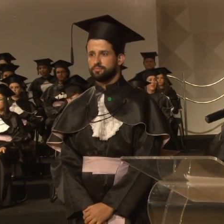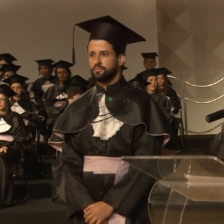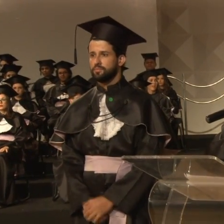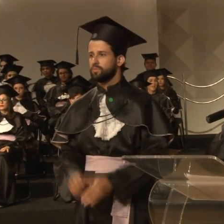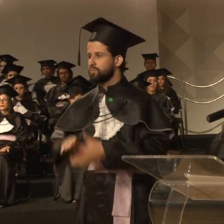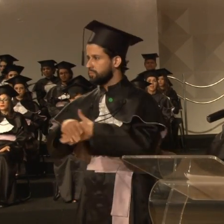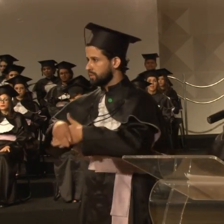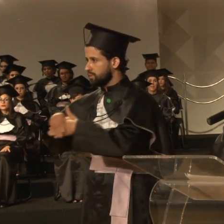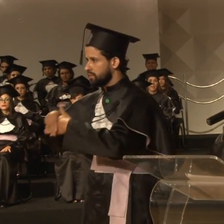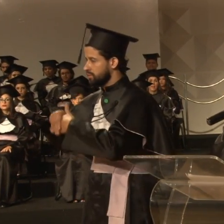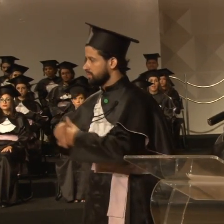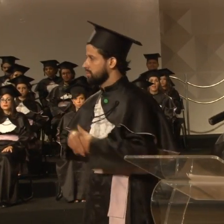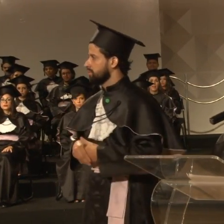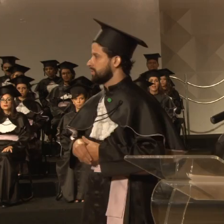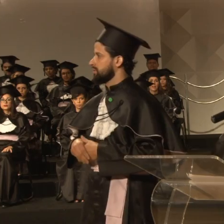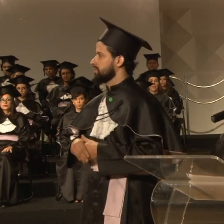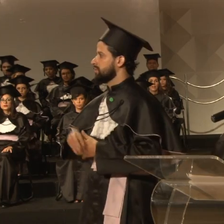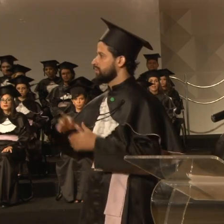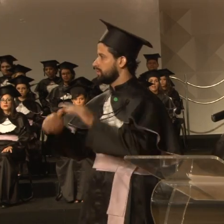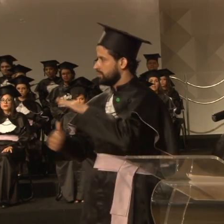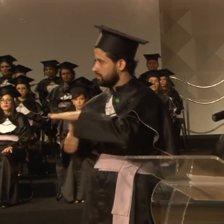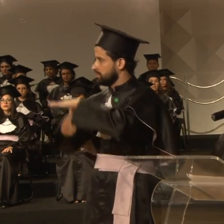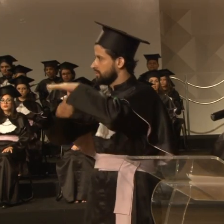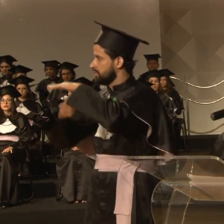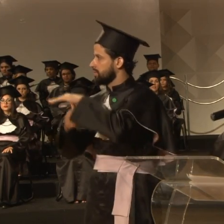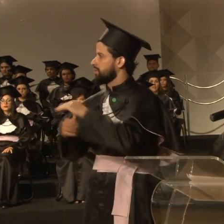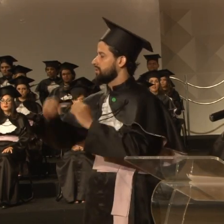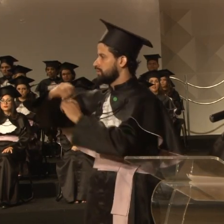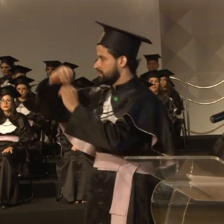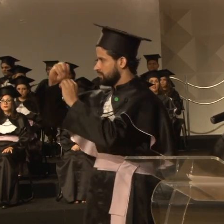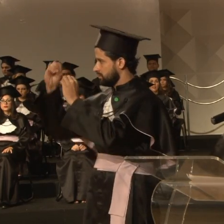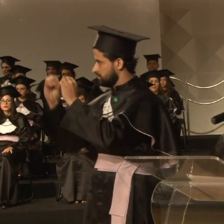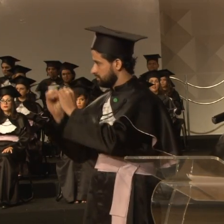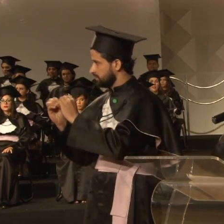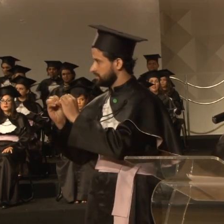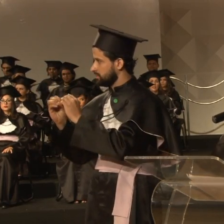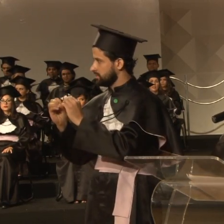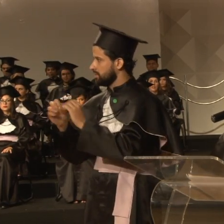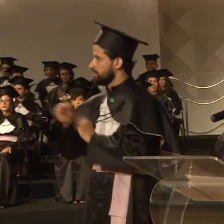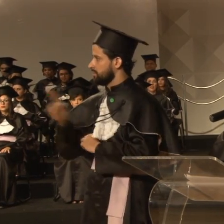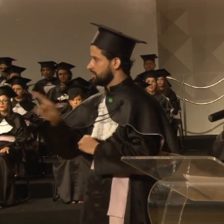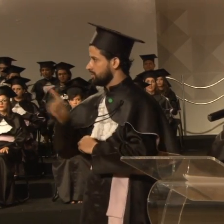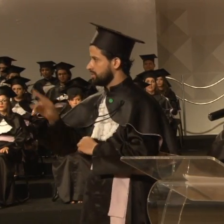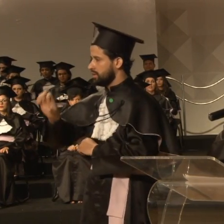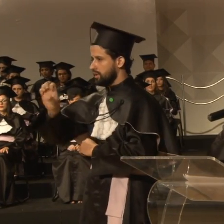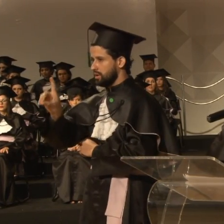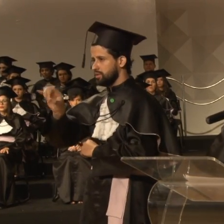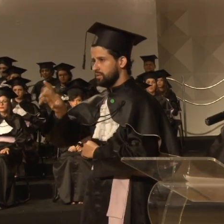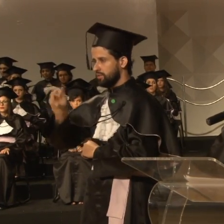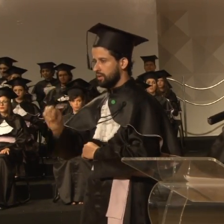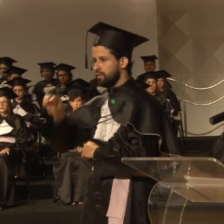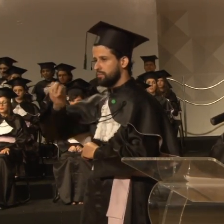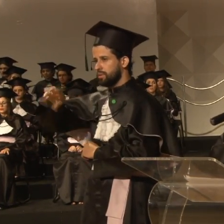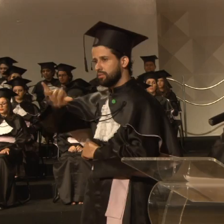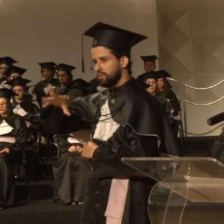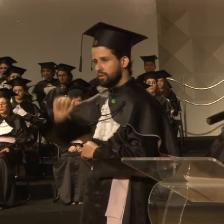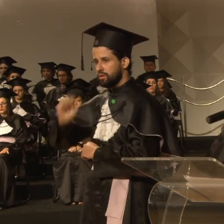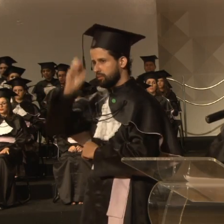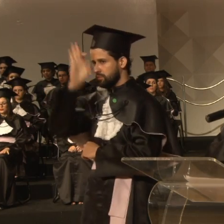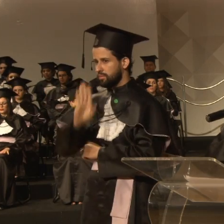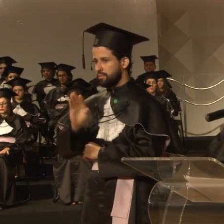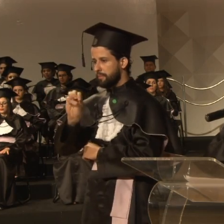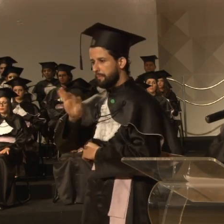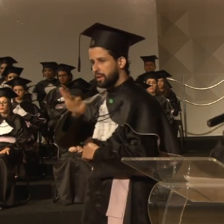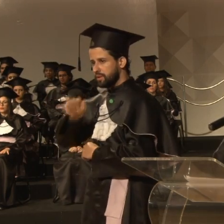Cumprimento ao magnífico reitor da Universidade Federal de Goiás, professor Edivar Madureira Brasil, e todos